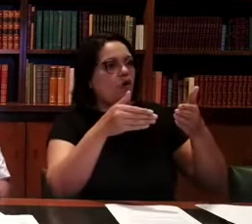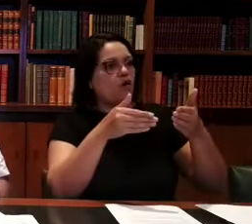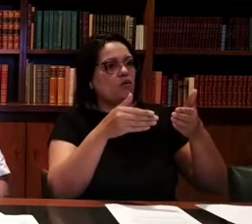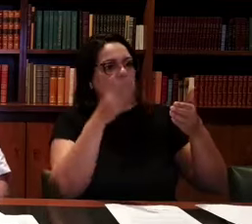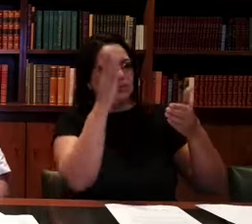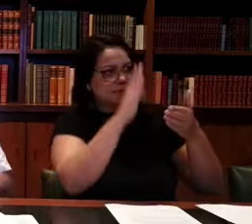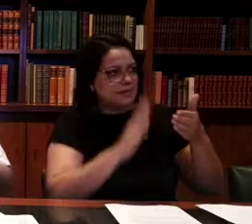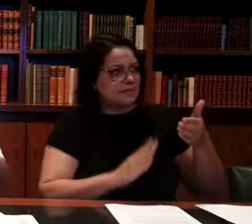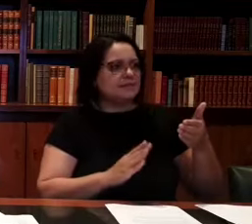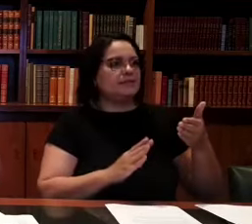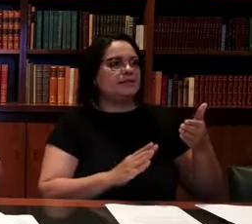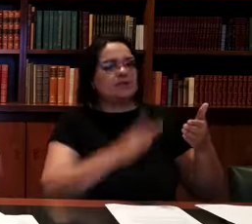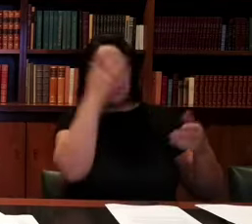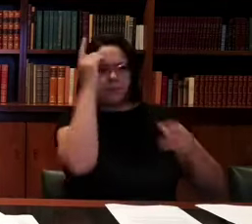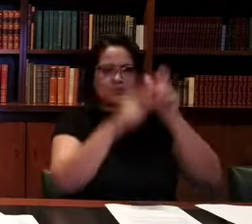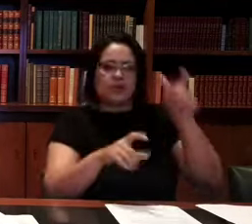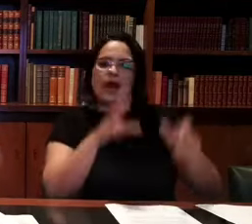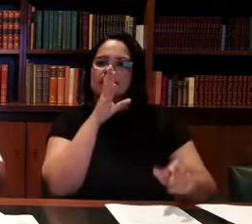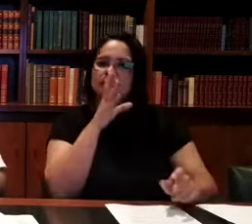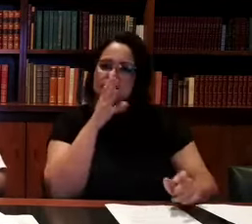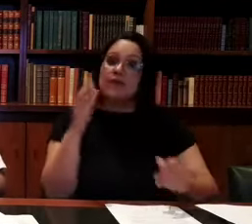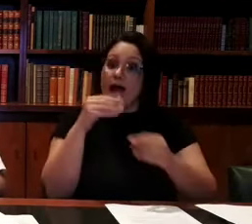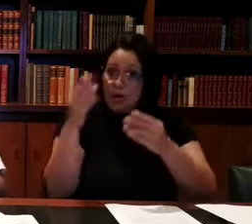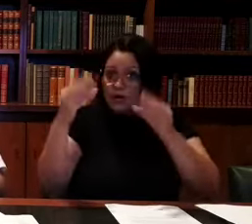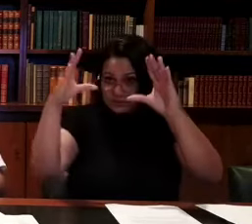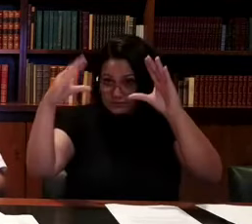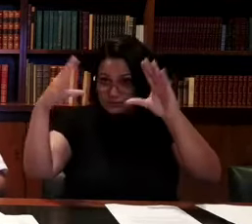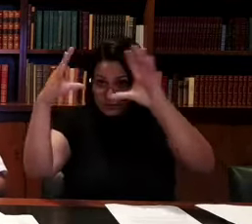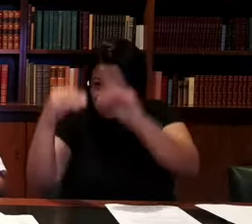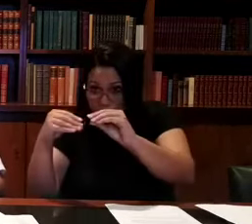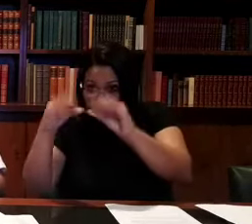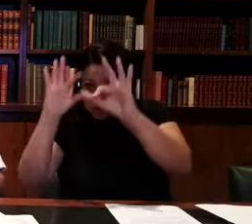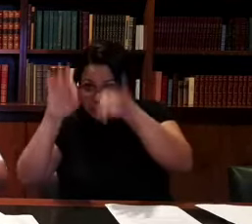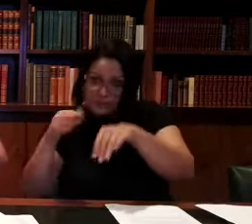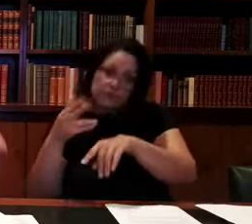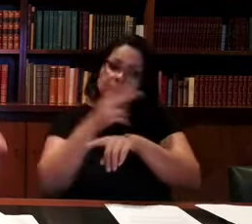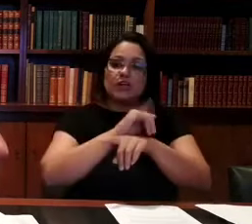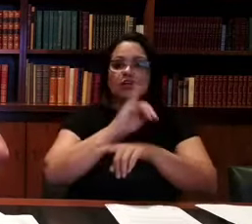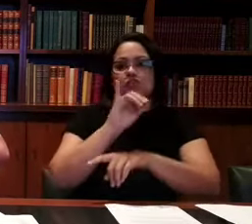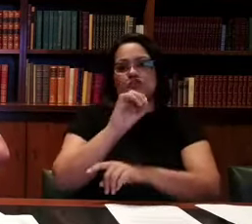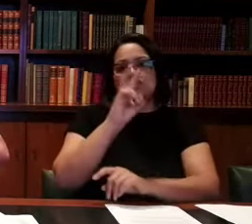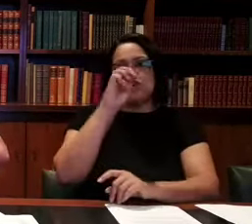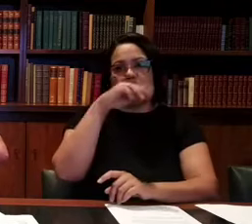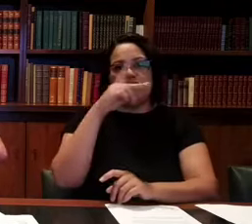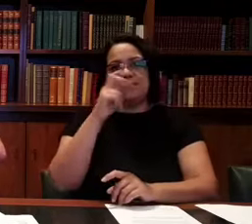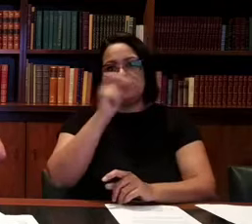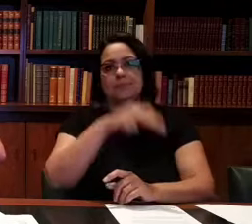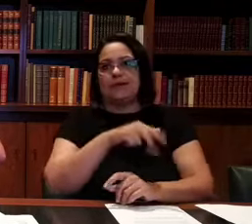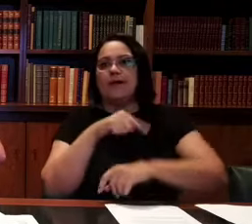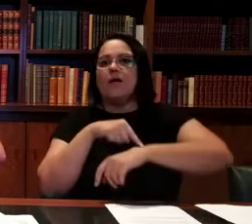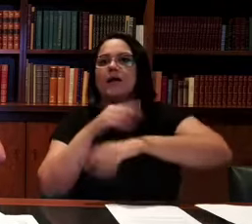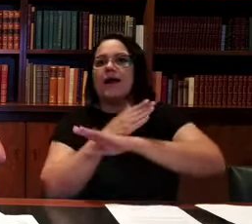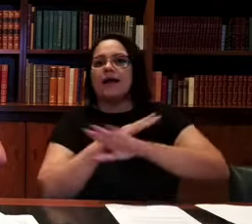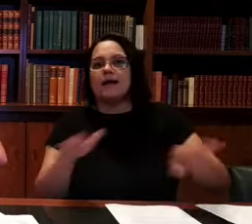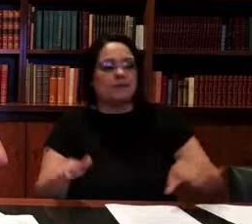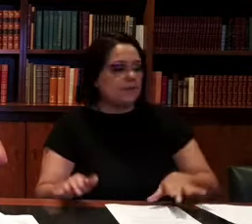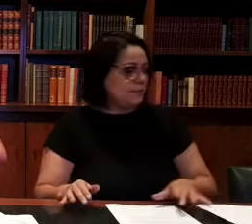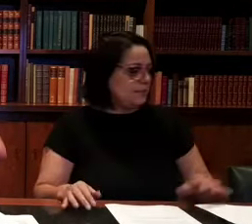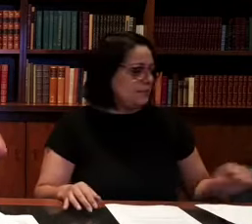até tá é pessoal ficar assistindo bota na Jovem Pan aí como assistir até que horas vai o pingo nos is hoje